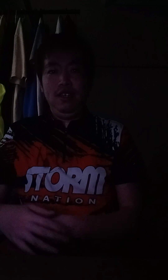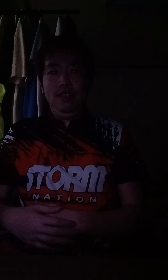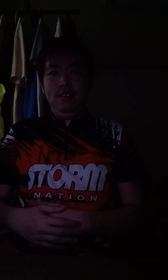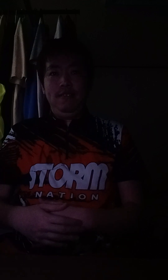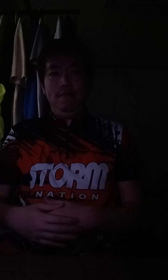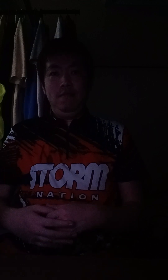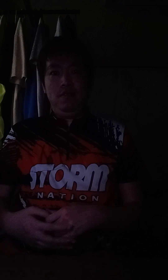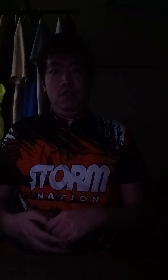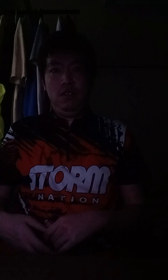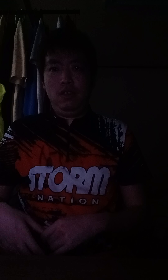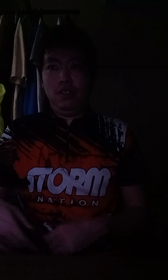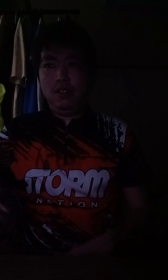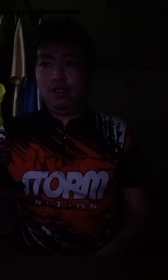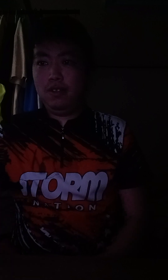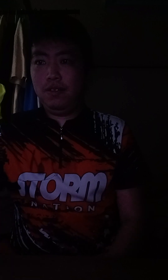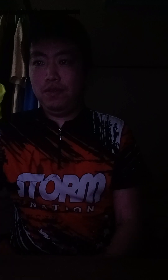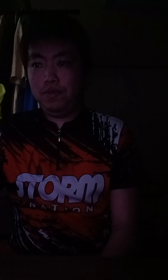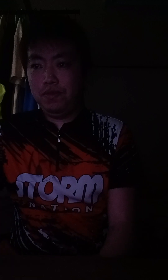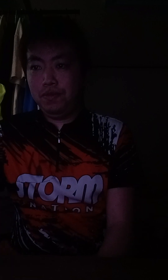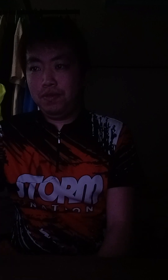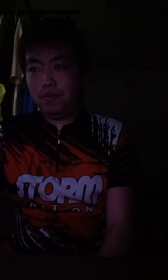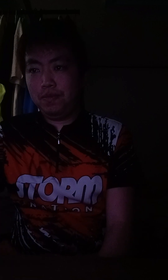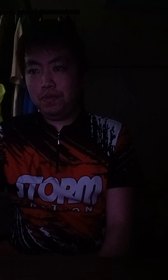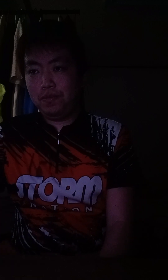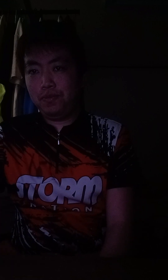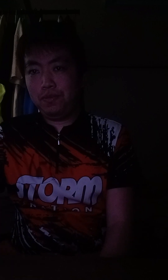우리 학원 영어 수업만 하면 됐지? 안 됩니다.